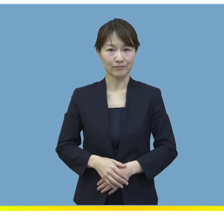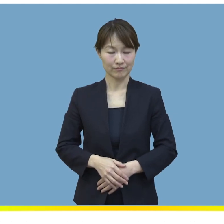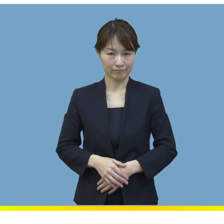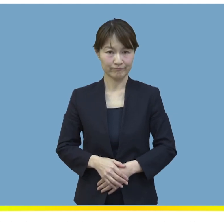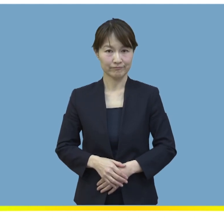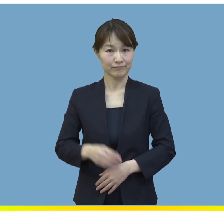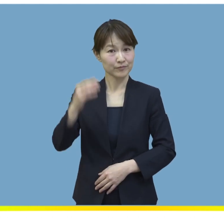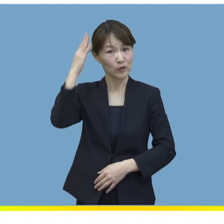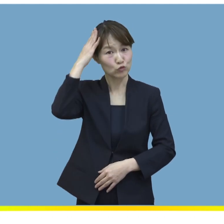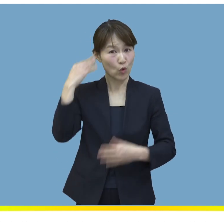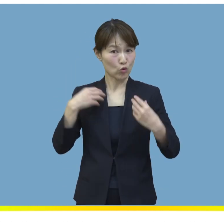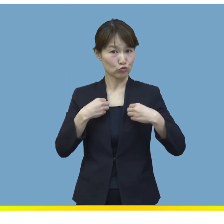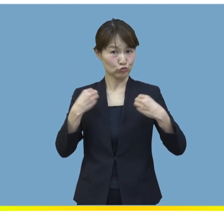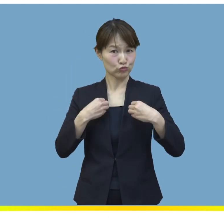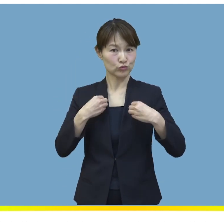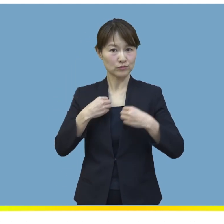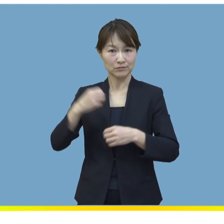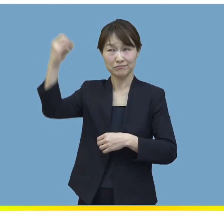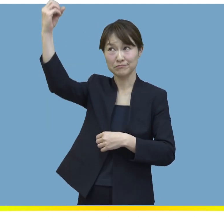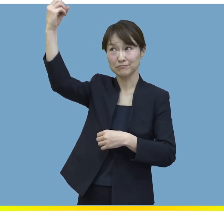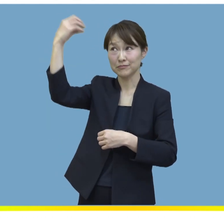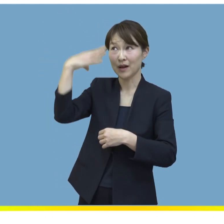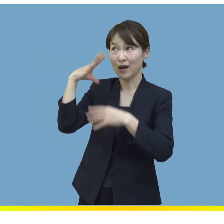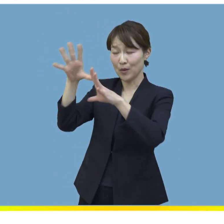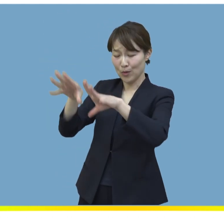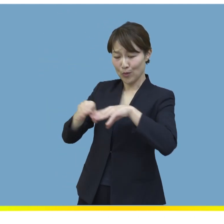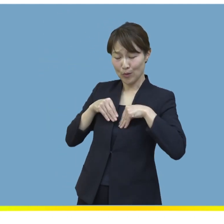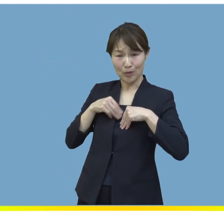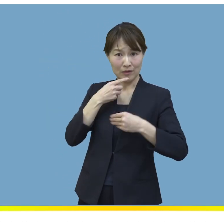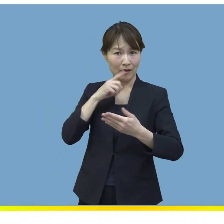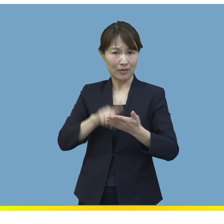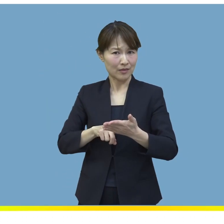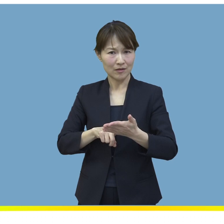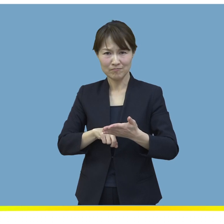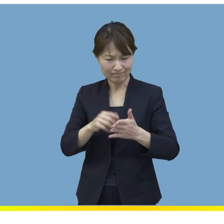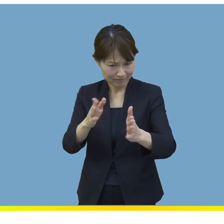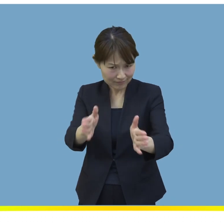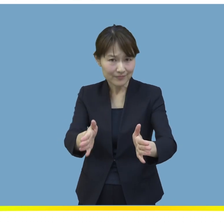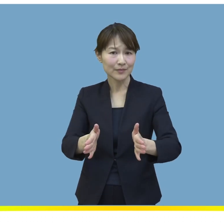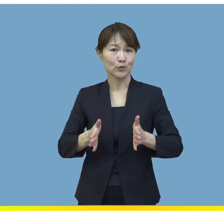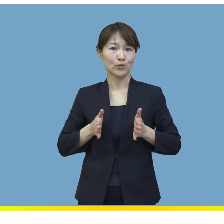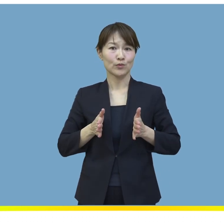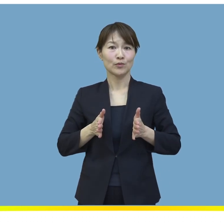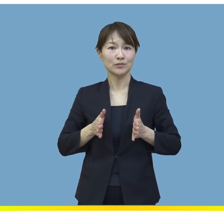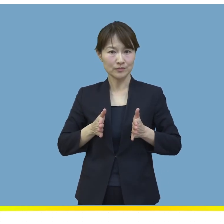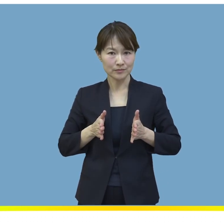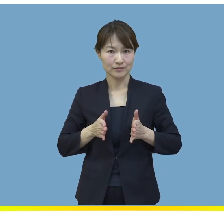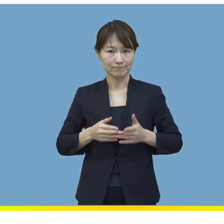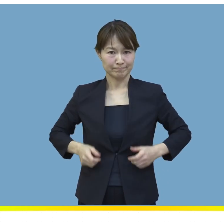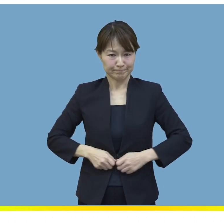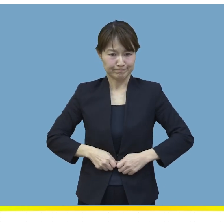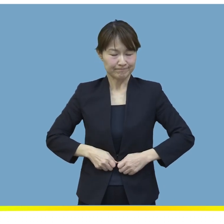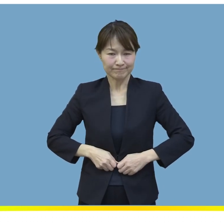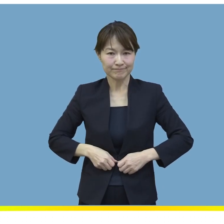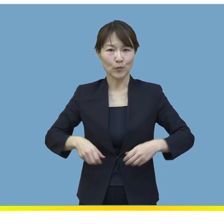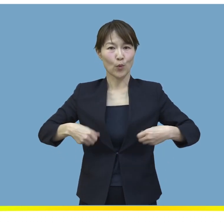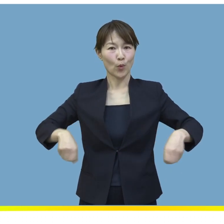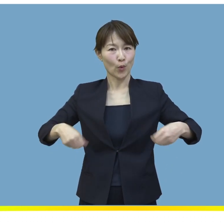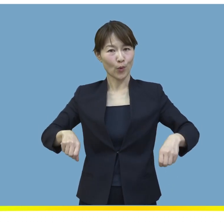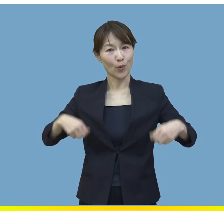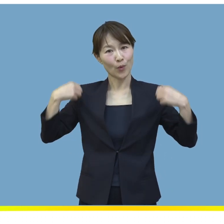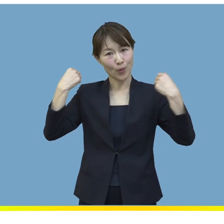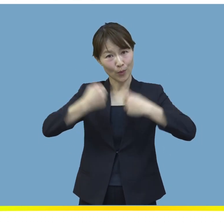熱を吸収する黒色系の衣服は避けゆとりのある服装にする